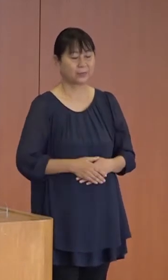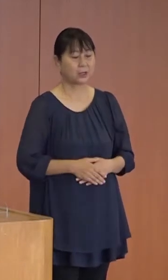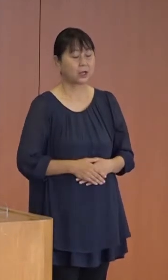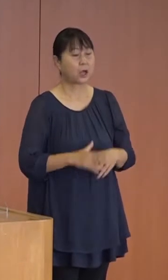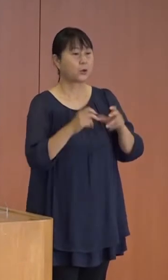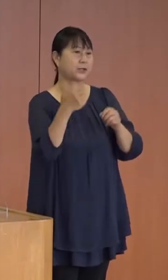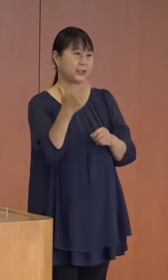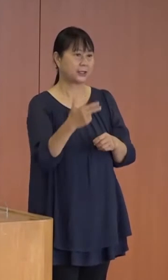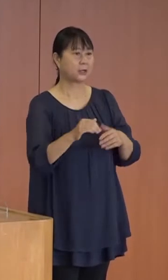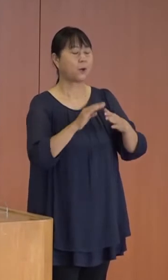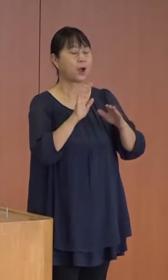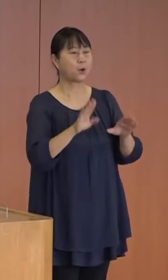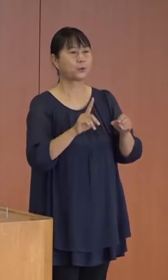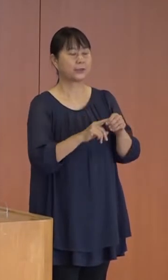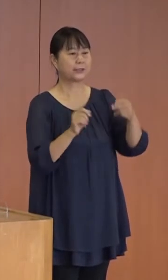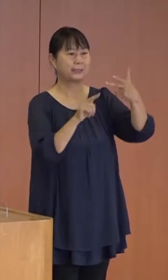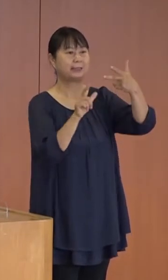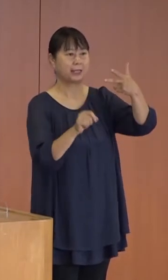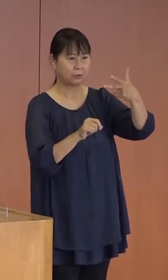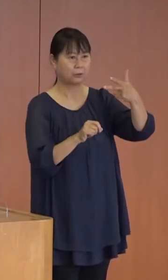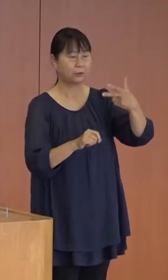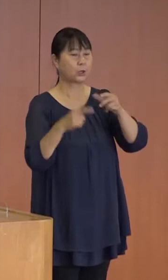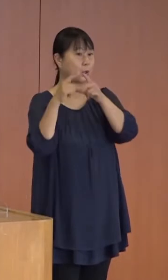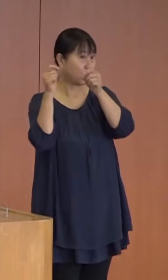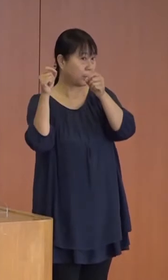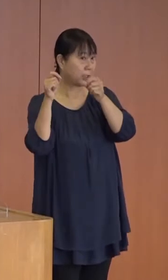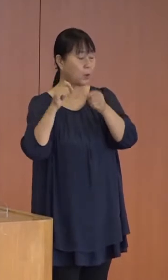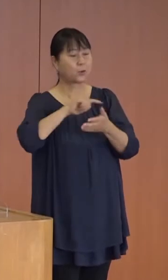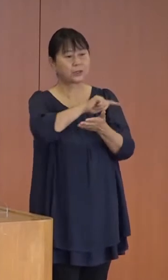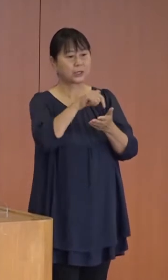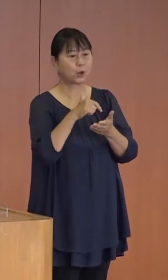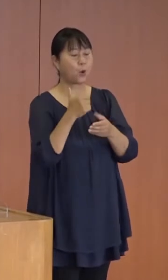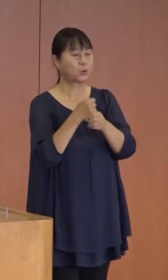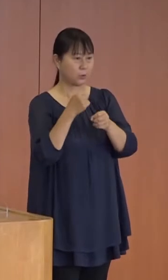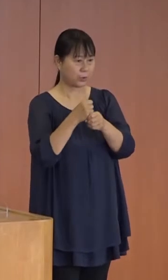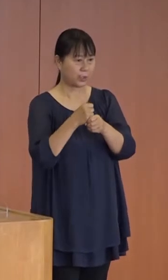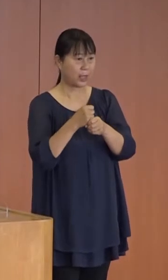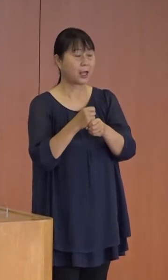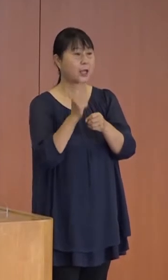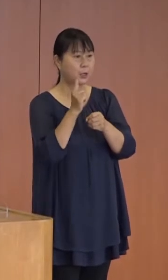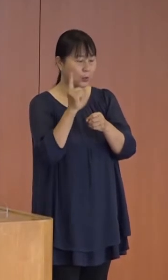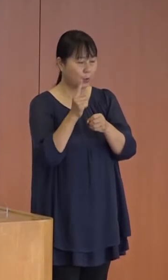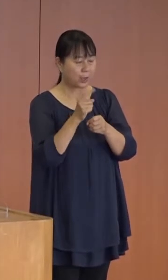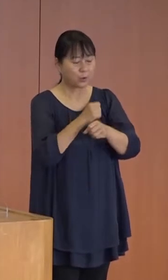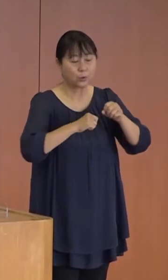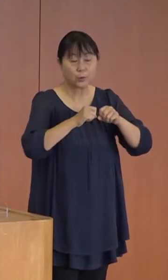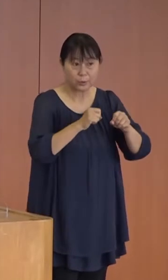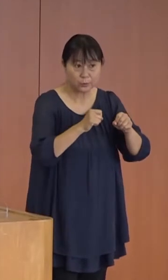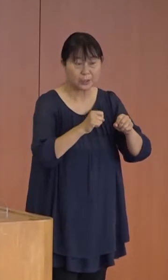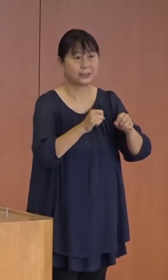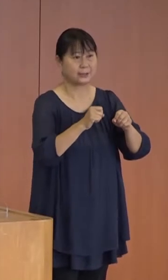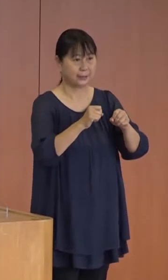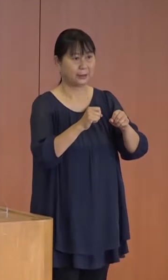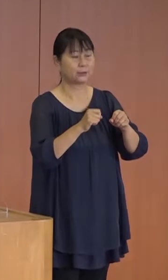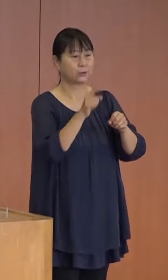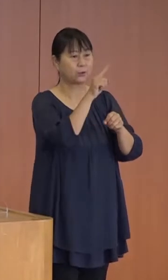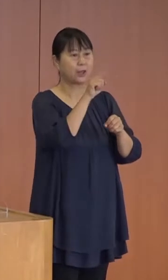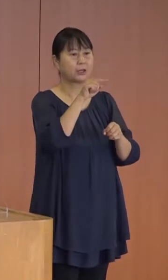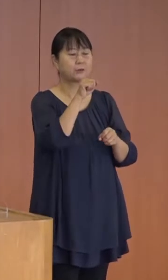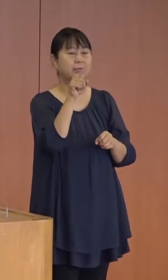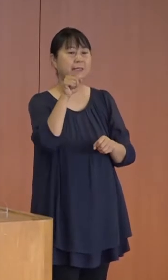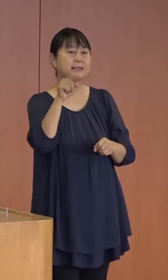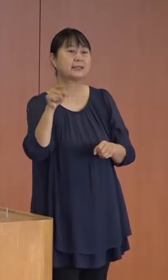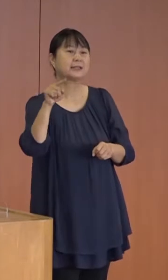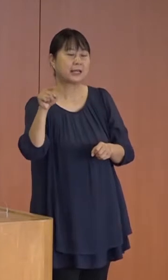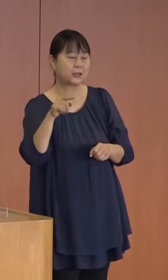本市は本年7月、国の地方創生 SDGs 推進の取り組みである SDGs 未来